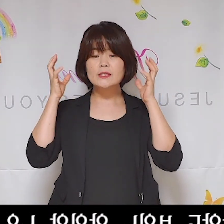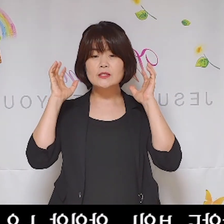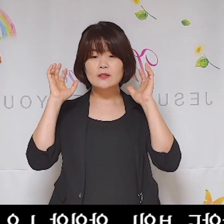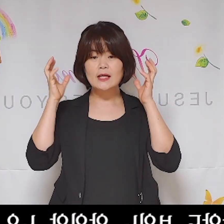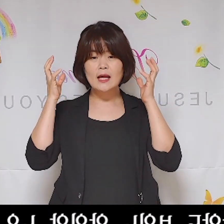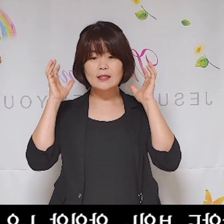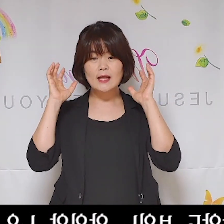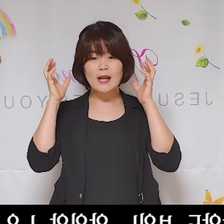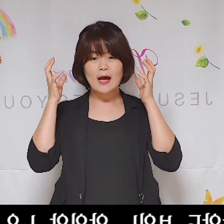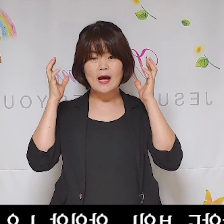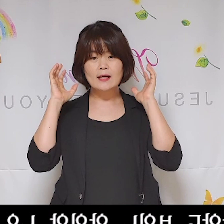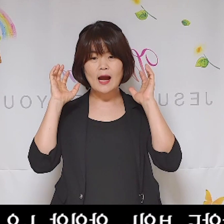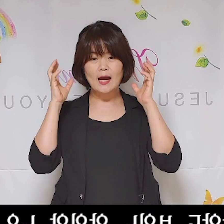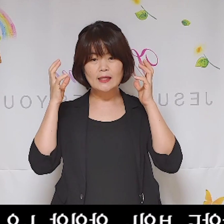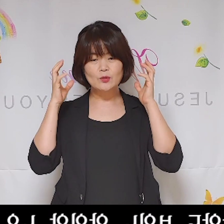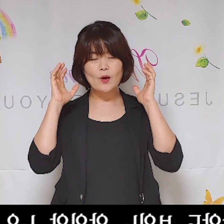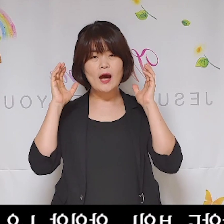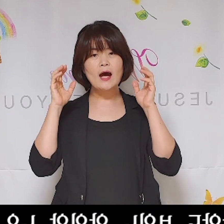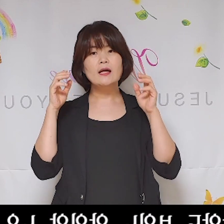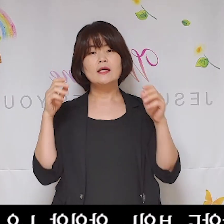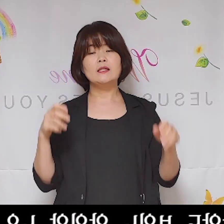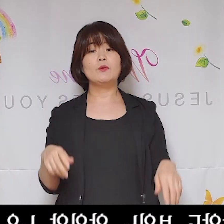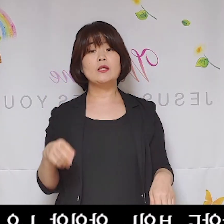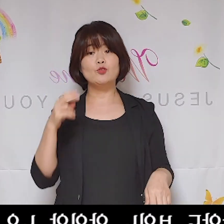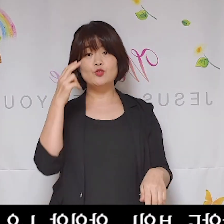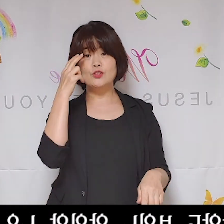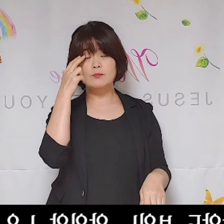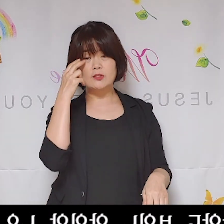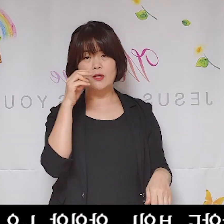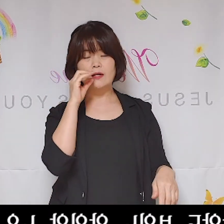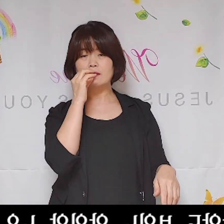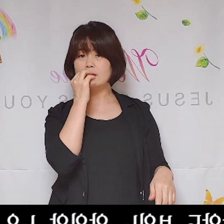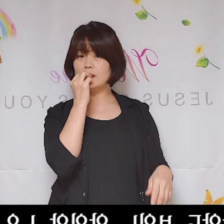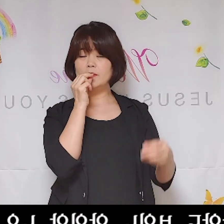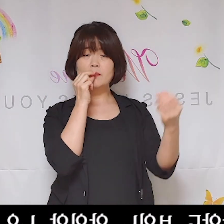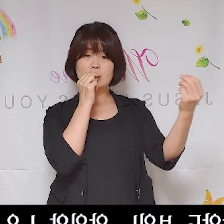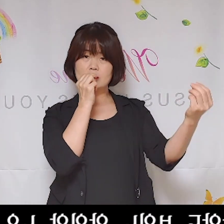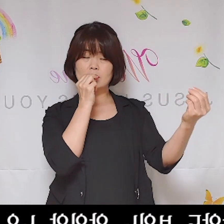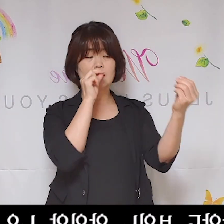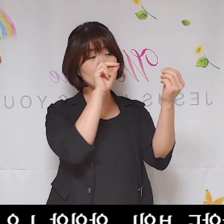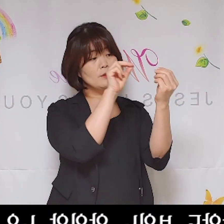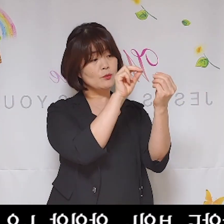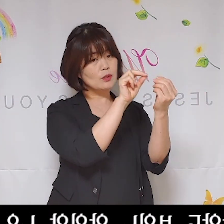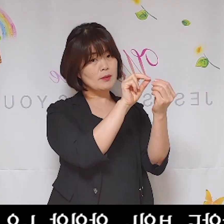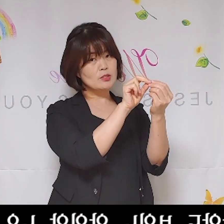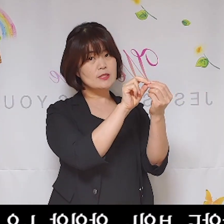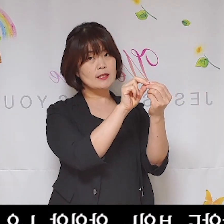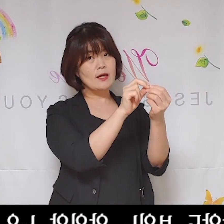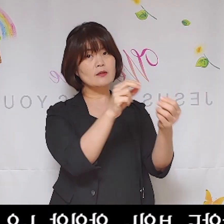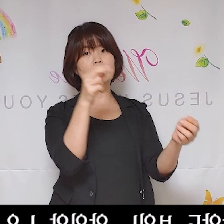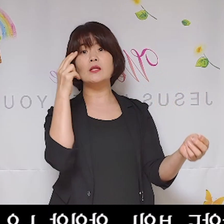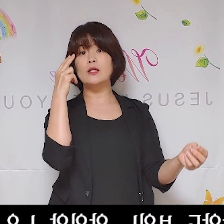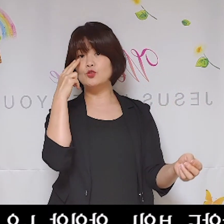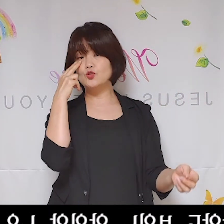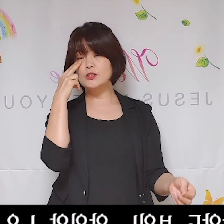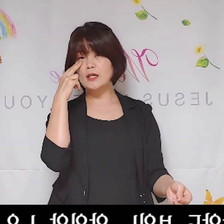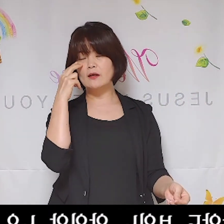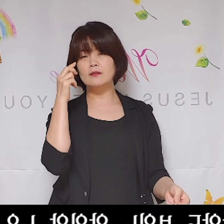표현했죠. 달랑달랑 아이와 이번엔 눈을 맞춰요. 아까는 입을 맞춰서 입을 이렇게 맞췄잖아요. 이번에는 눈이에요.